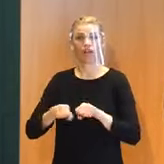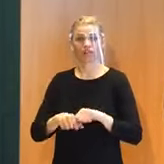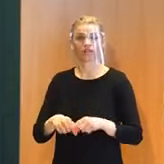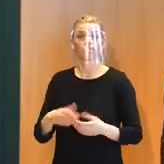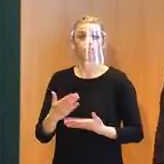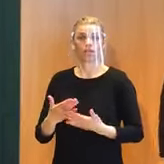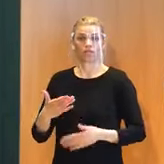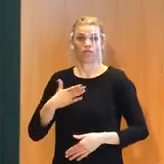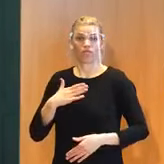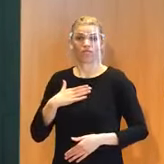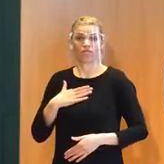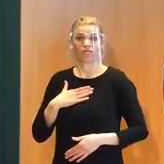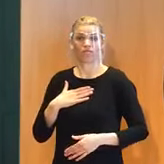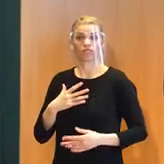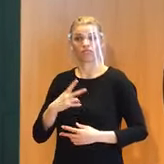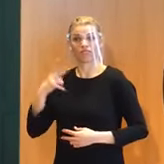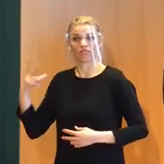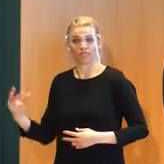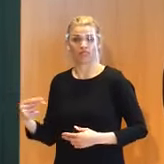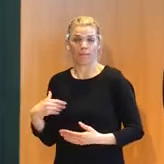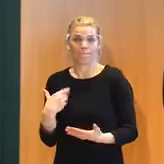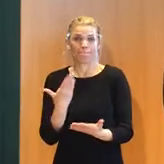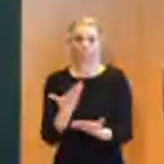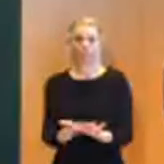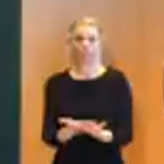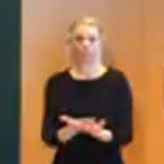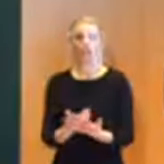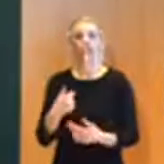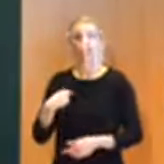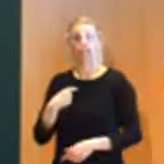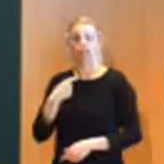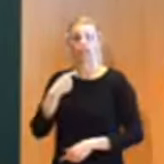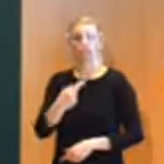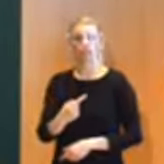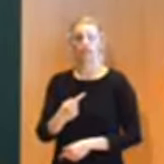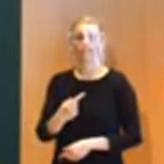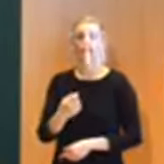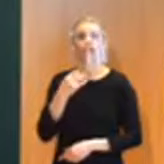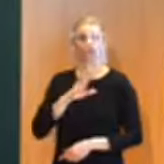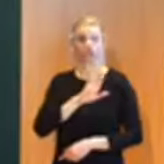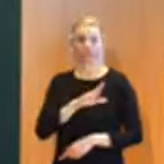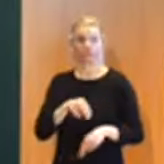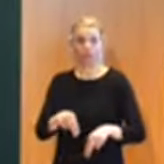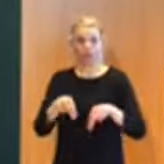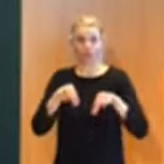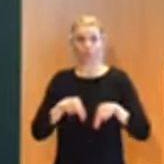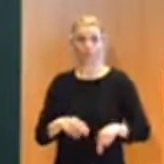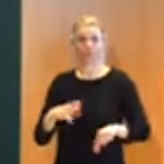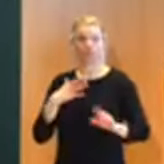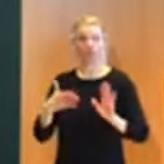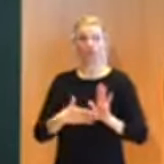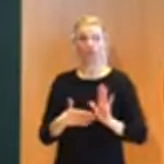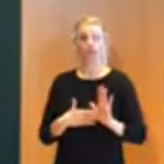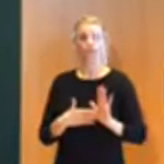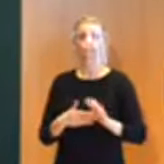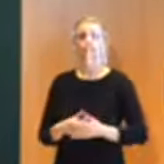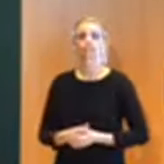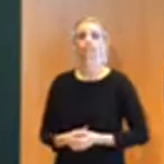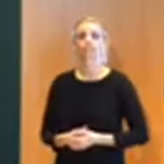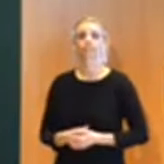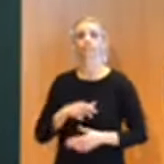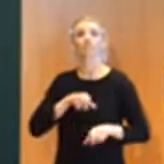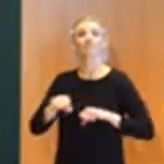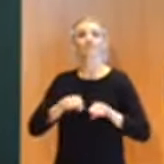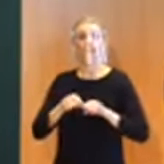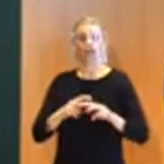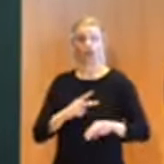mu svoj vlastný odchod. Povedal som mu, že ak on odstúpi, ak on odíde z vlády a